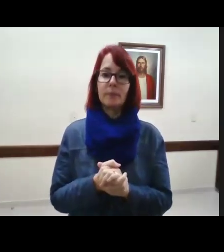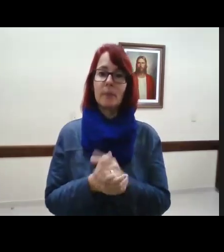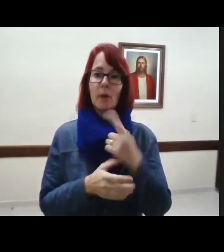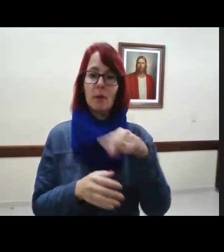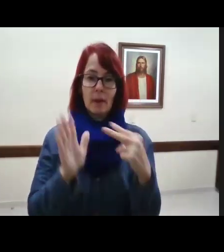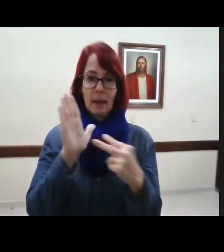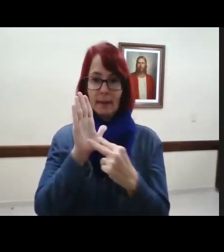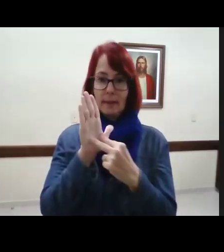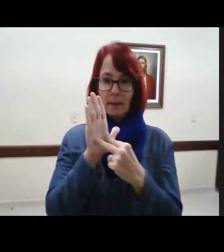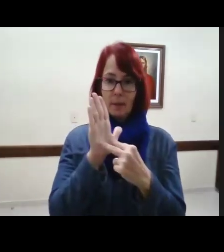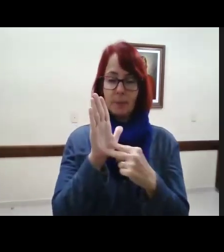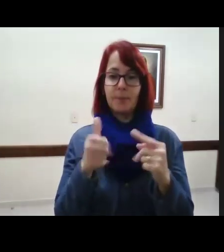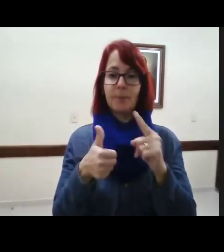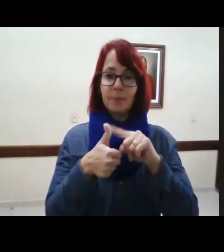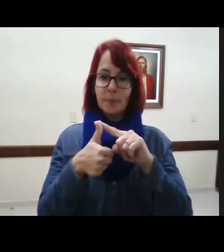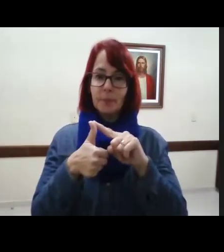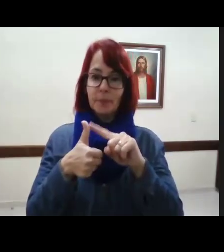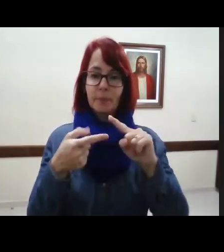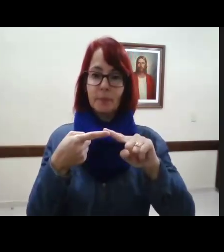eles. O primeiro é que